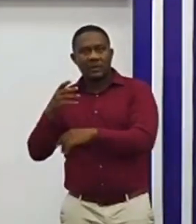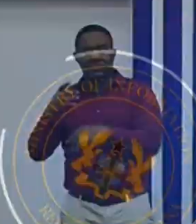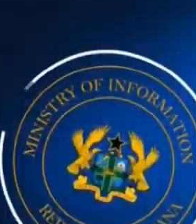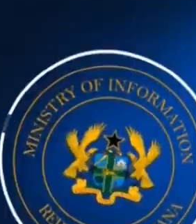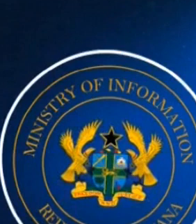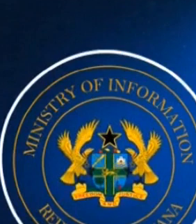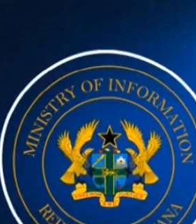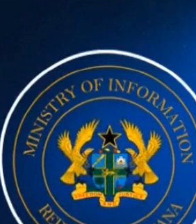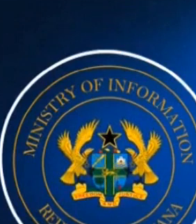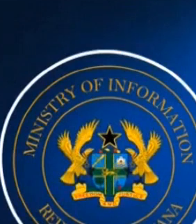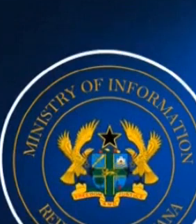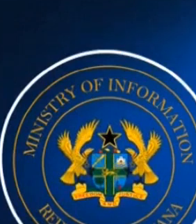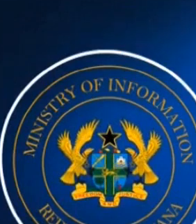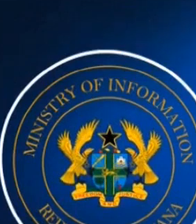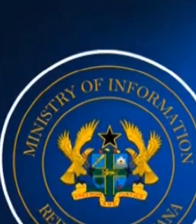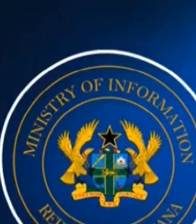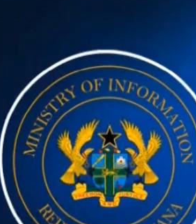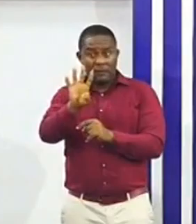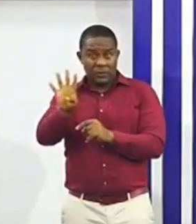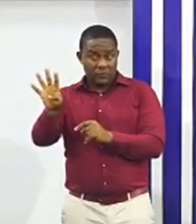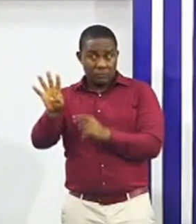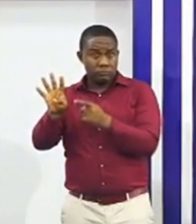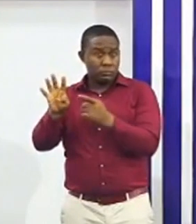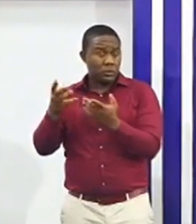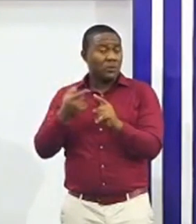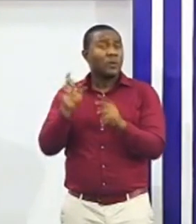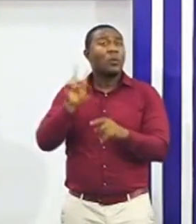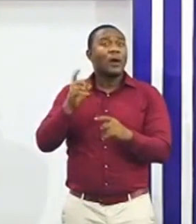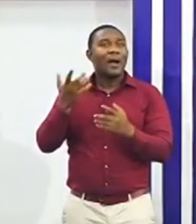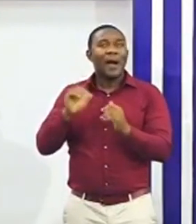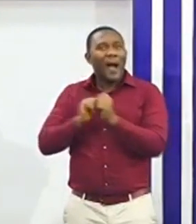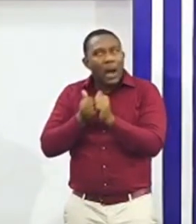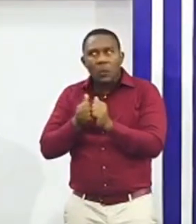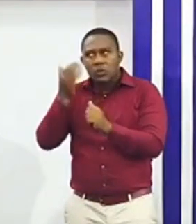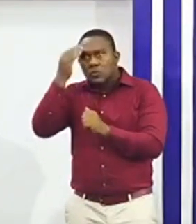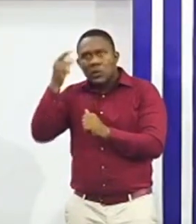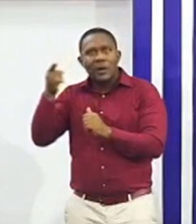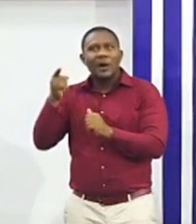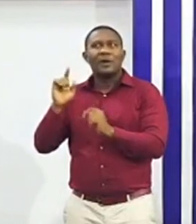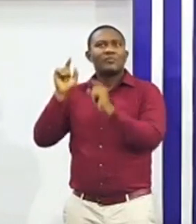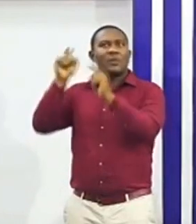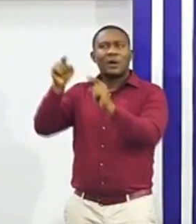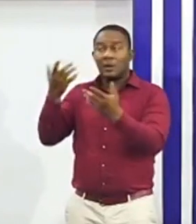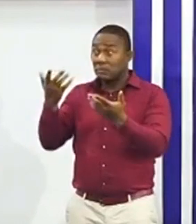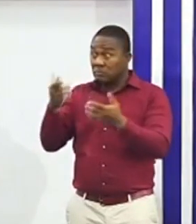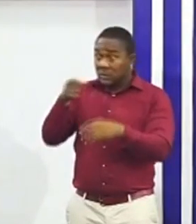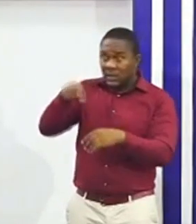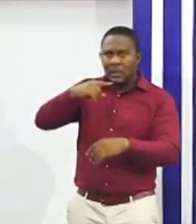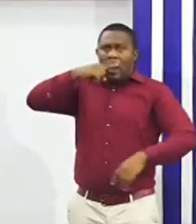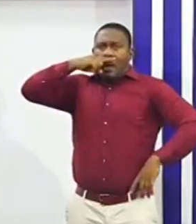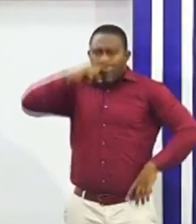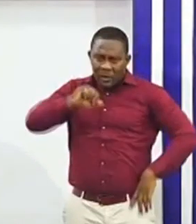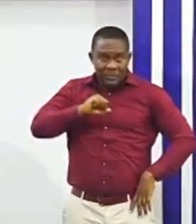maale. Nadie yele maale abalunga yela. Awatita me bel anar dar a yun nga